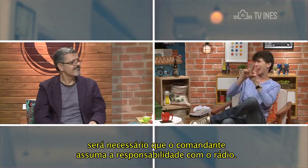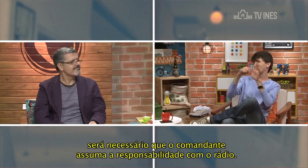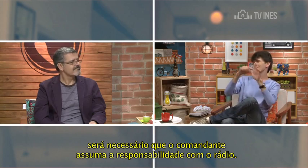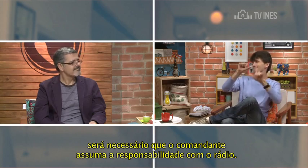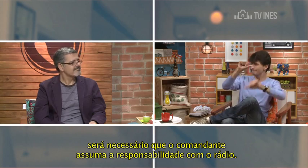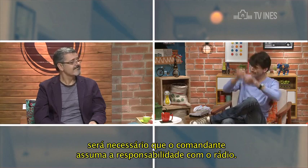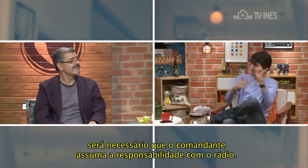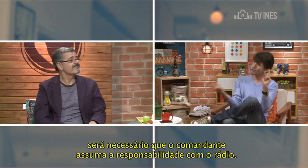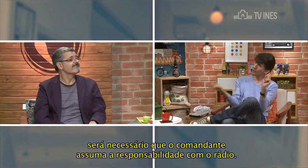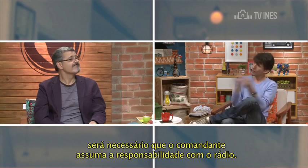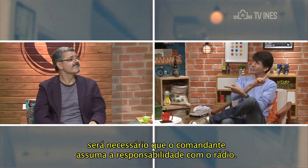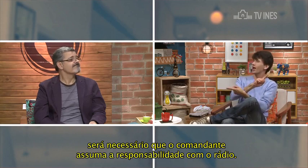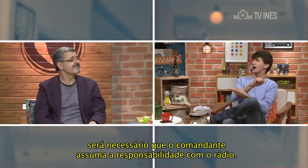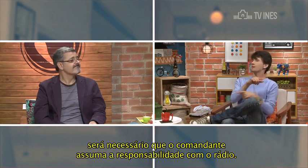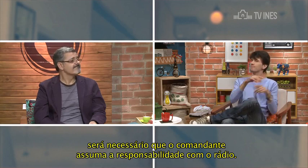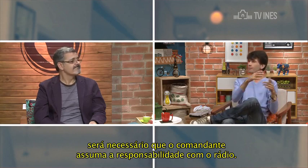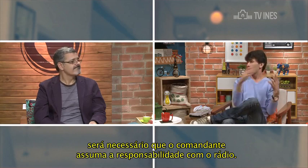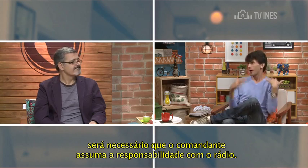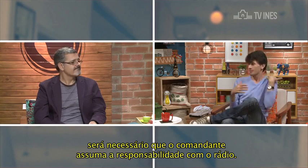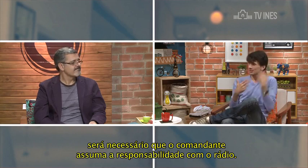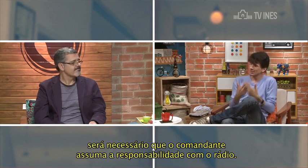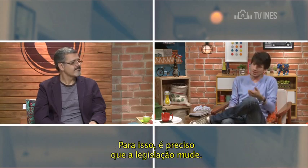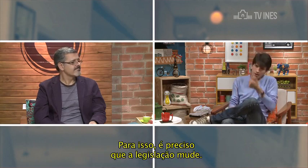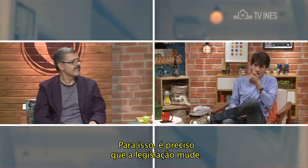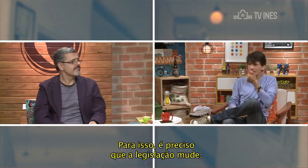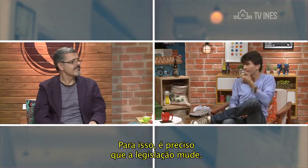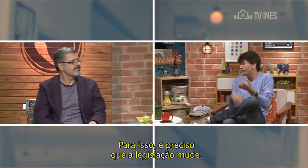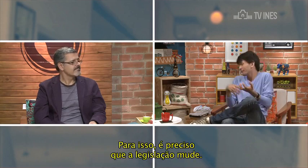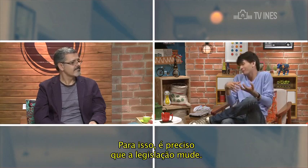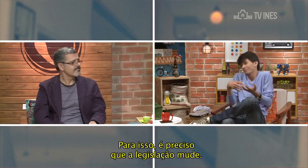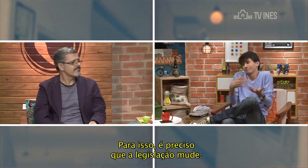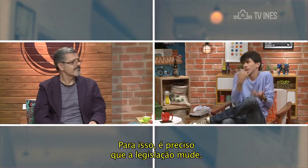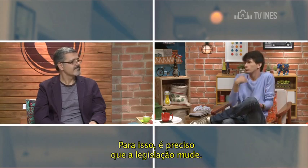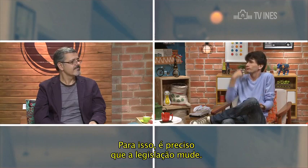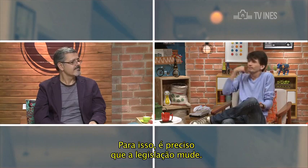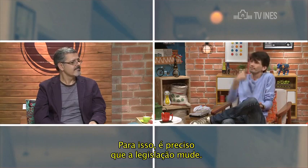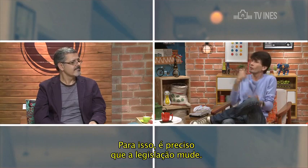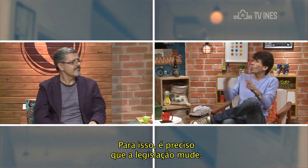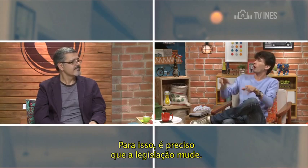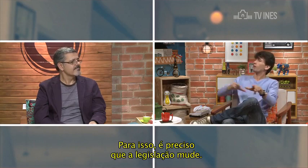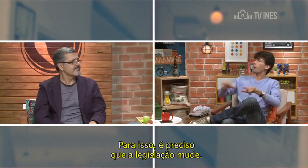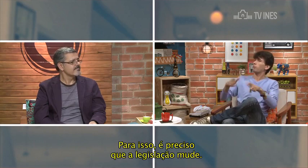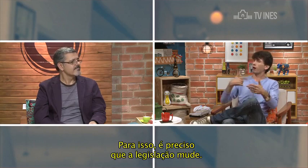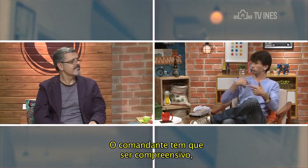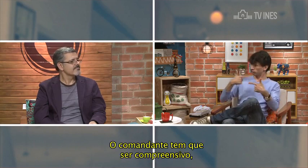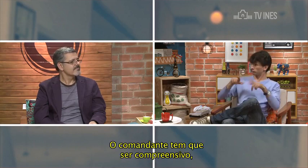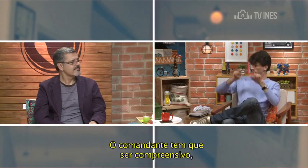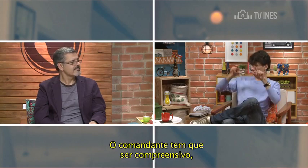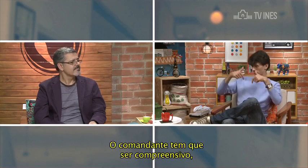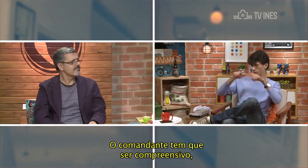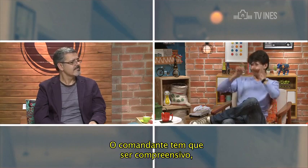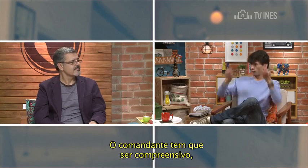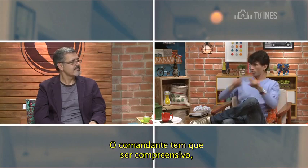comandante Assuma a responsabilidade como rádio para isso é preciso que a legislação mude o comandante tem que ser